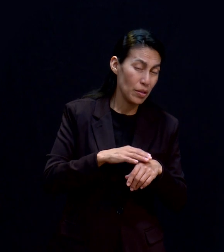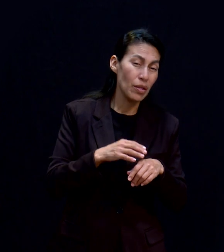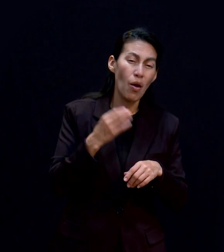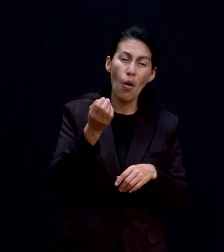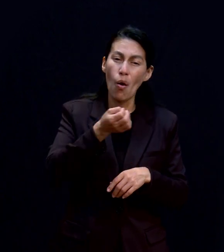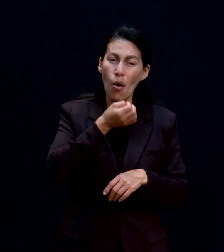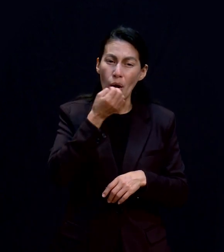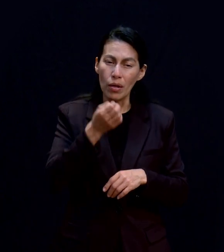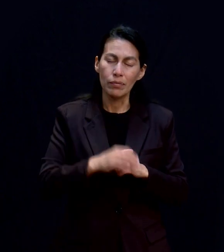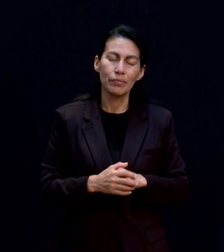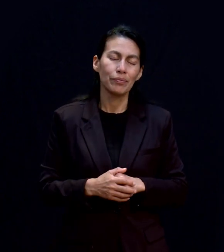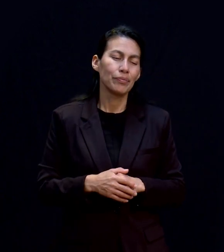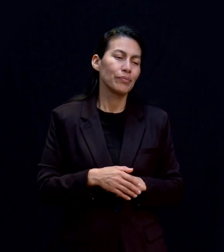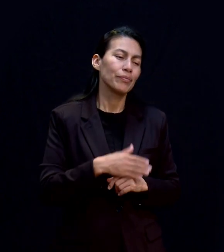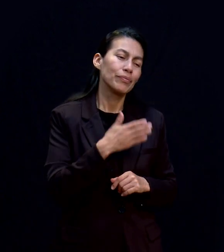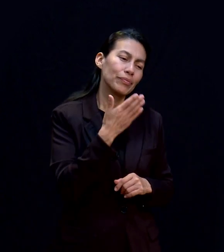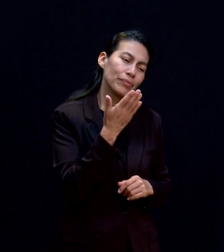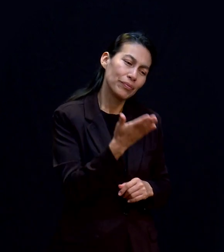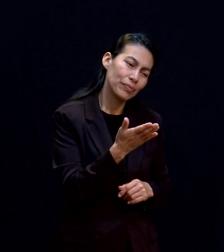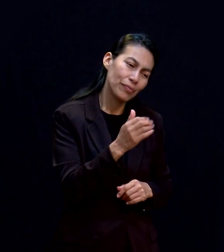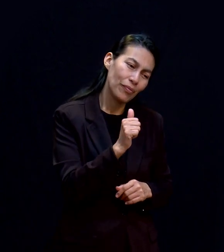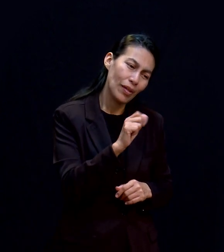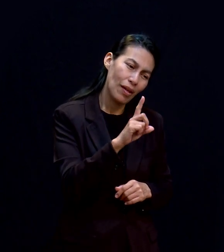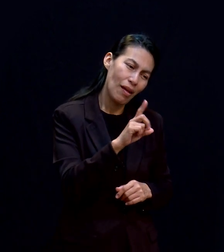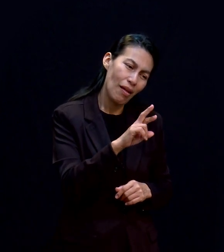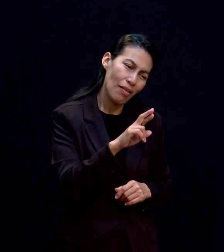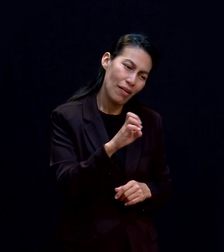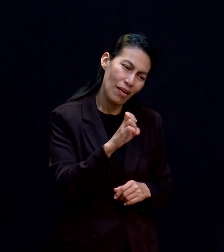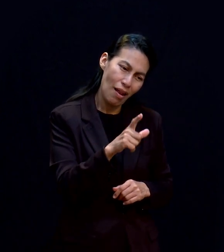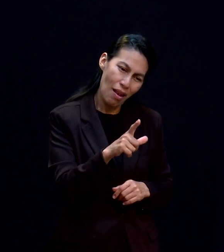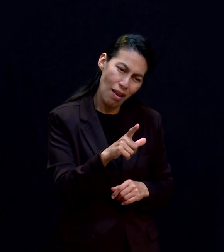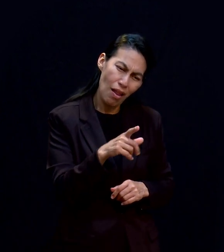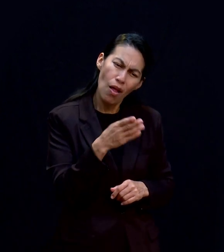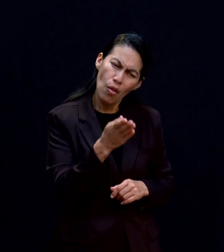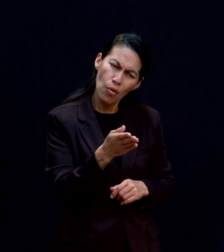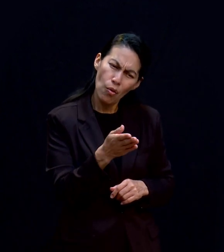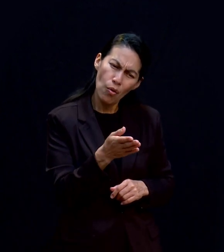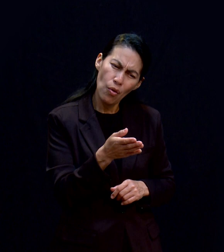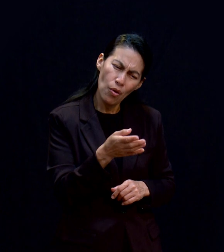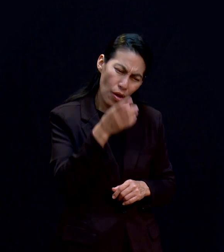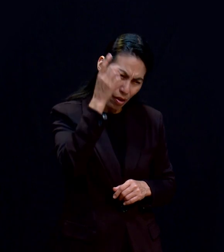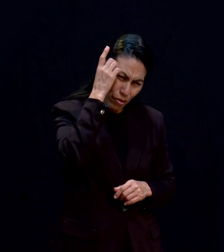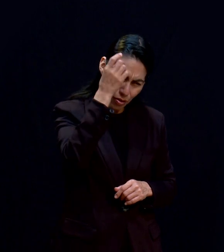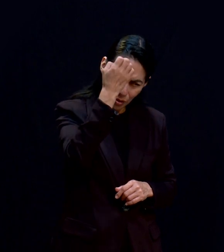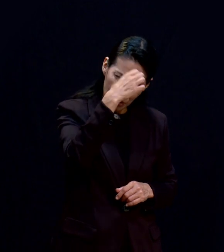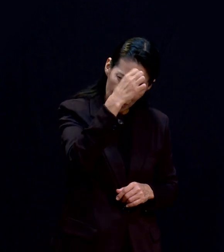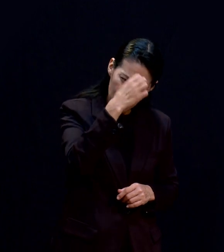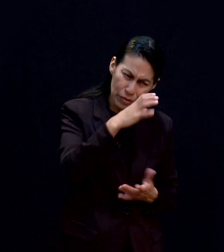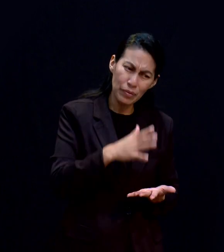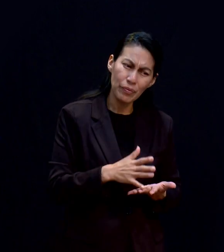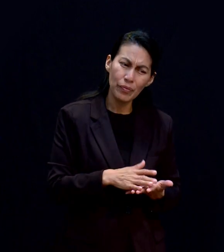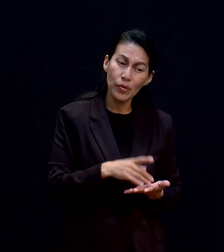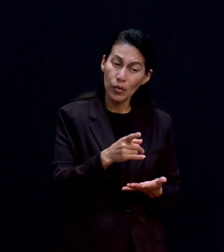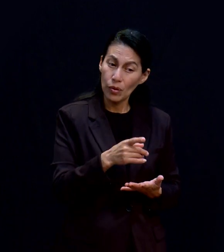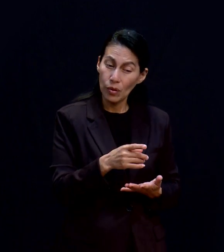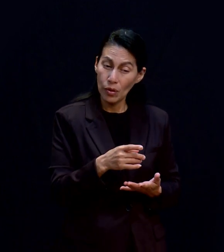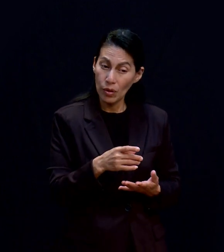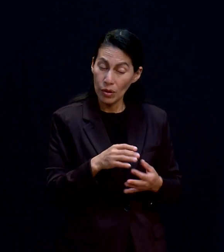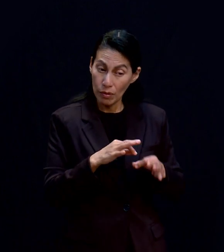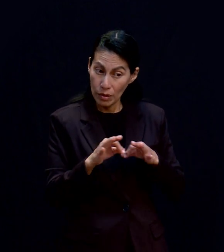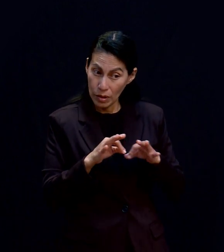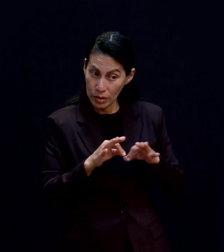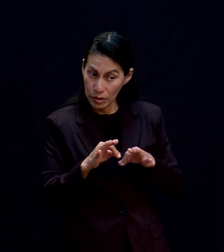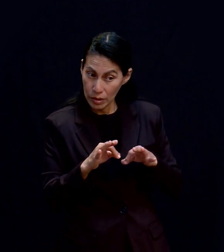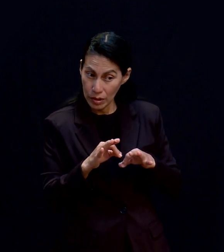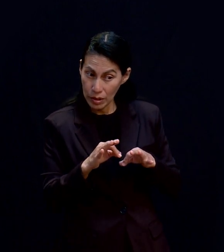adriel experimentaste adiós mientras te a trabajar en la clínica